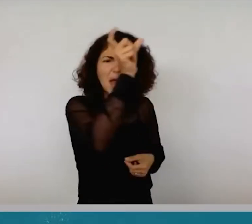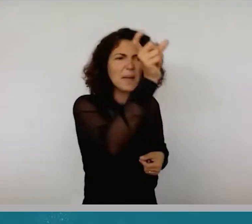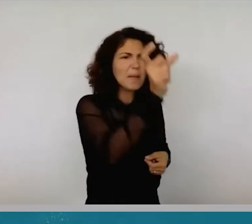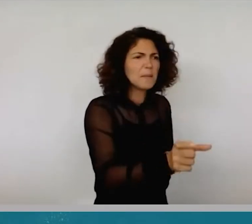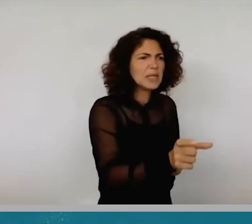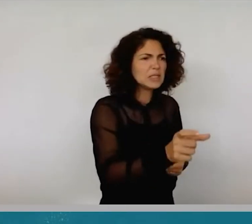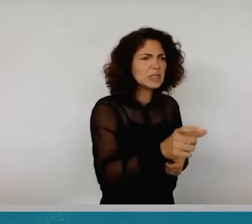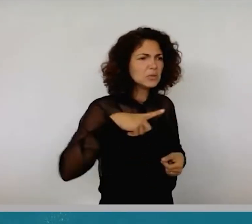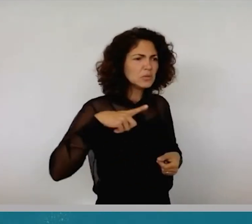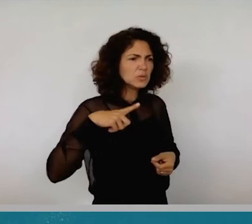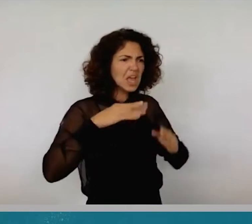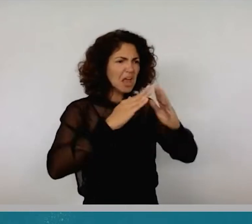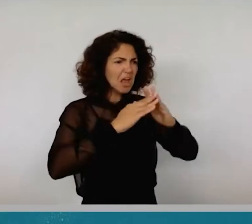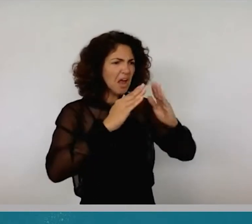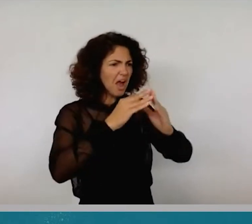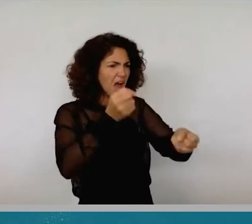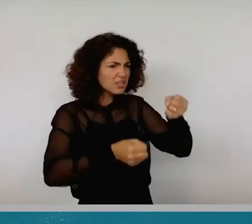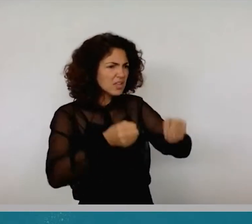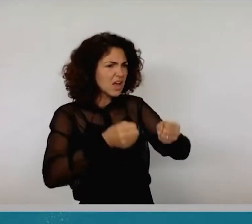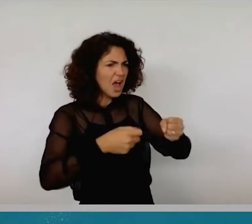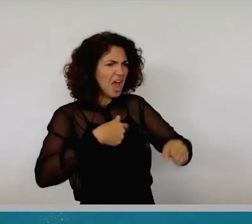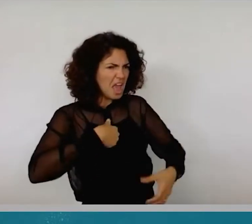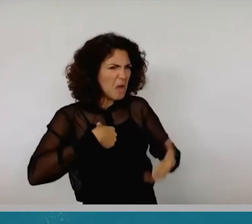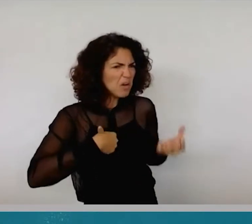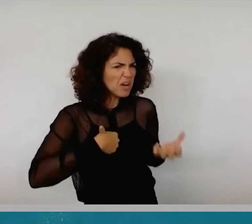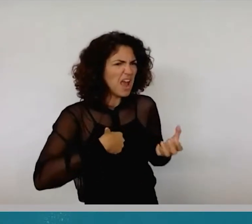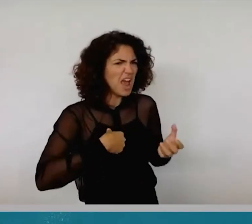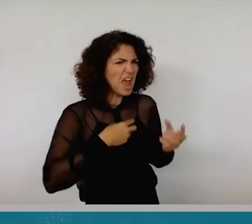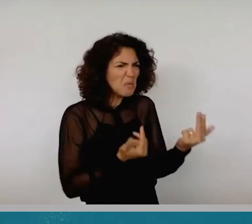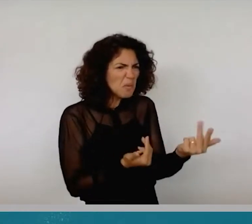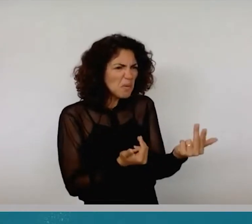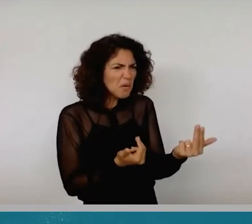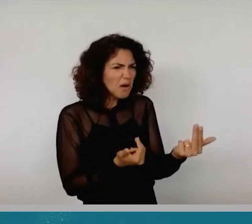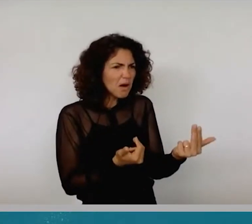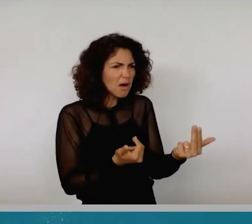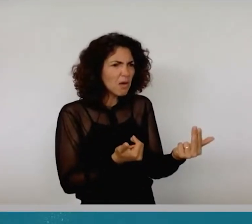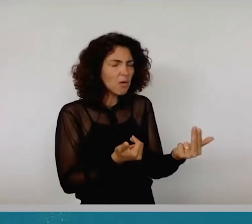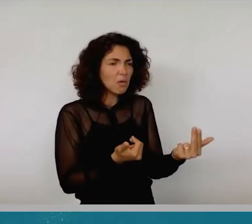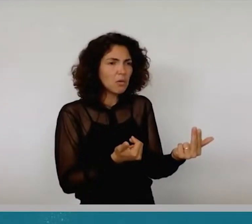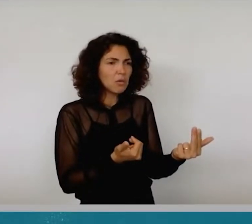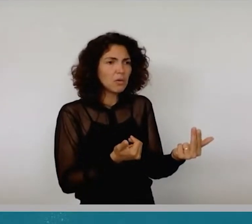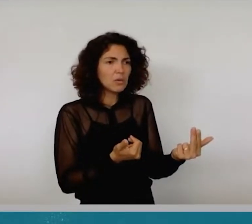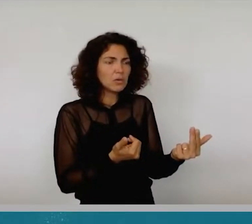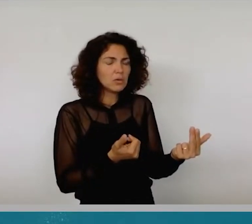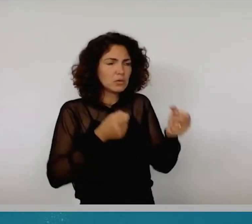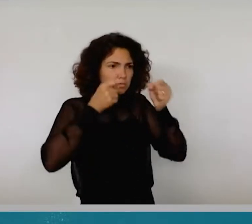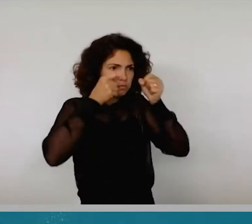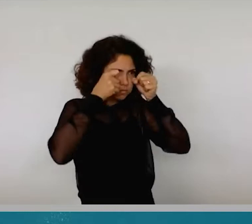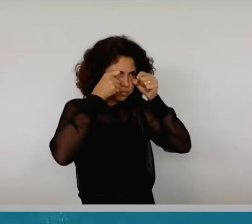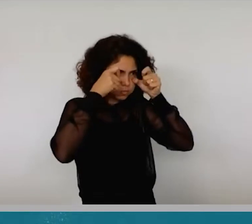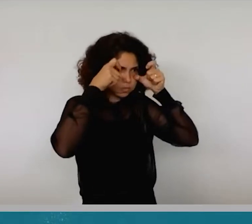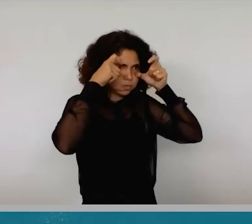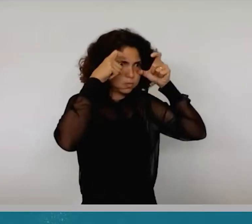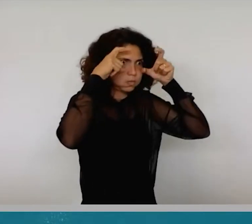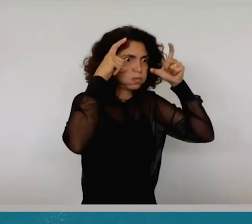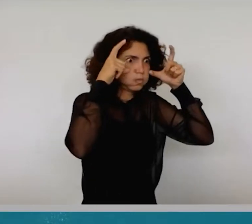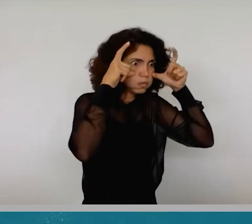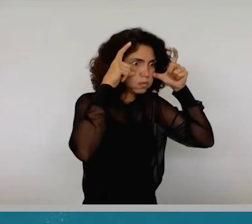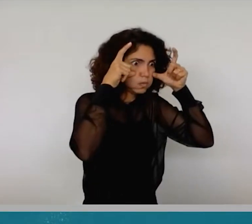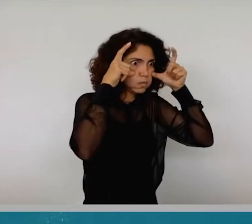as coisas que os outros têm. Um dia você vai passar a furtar. Tá certo ou não? E se